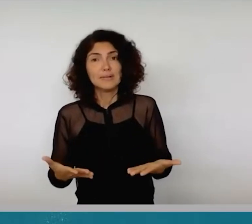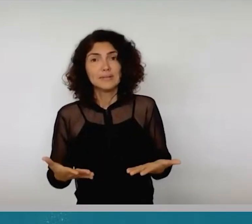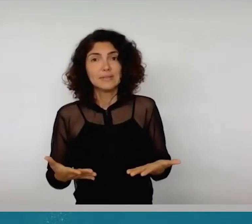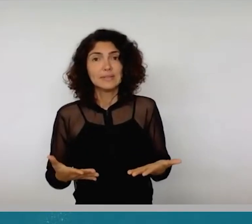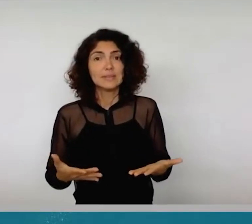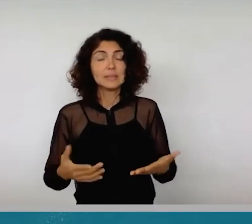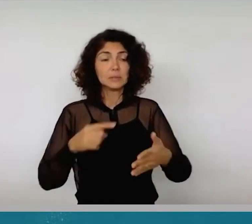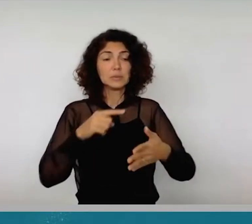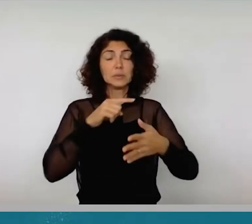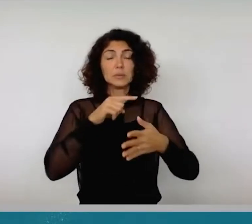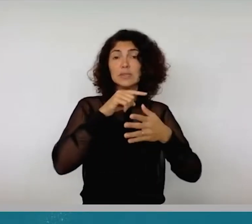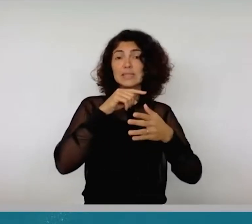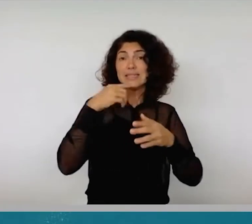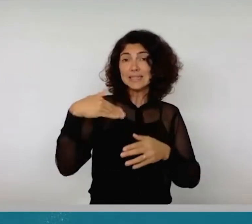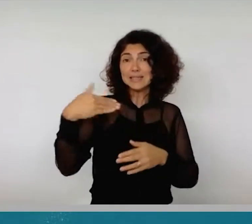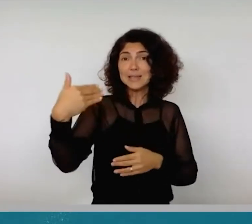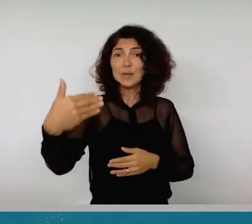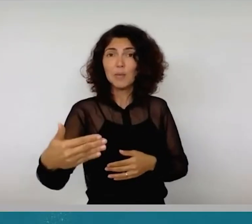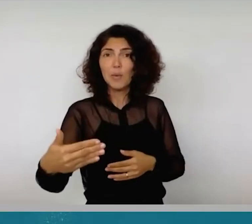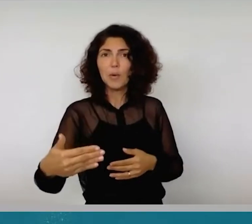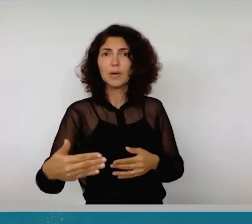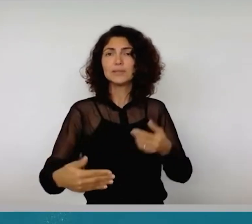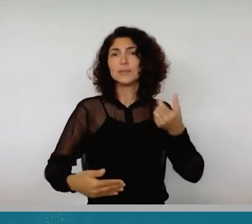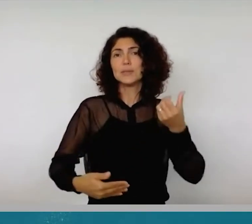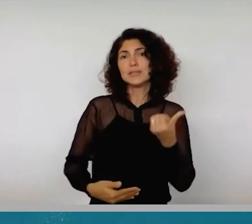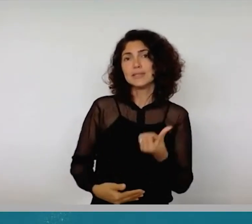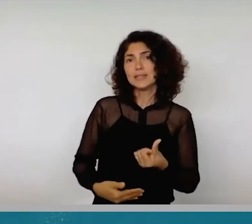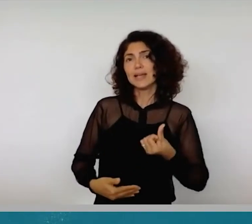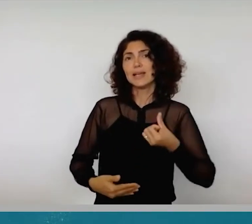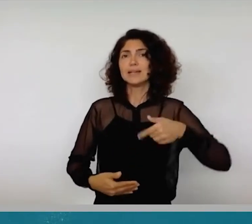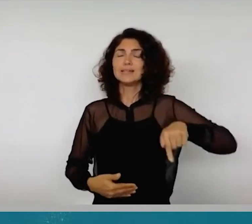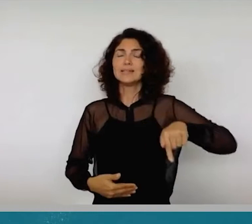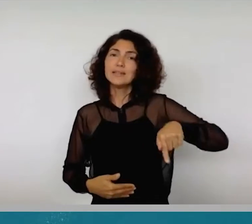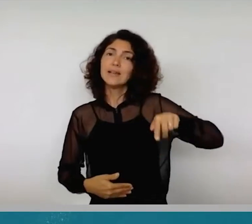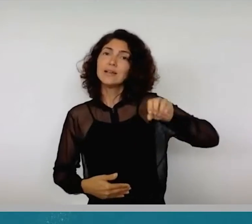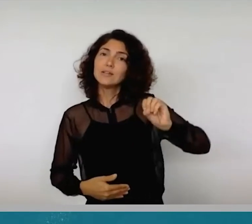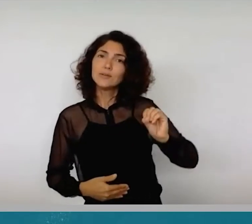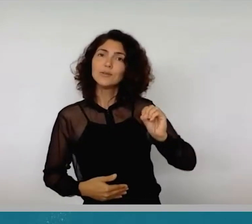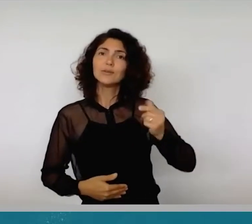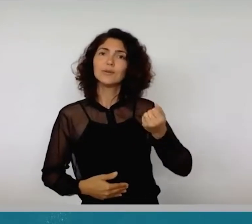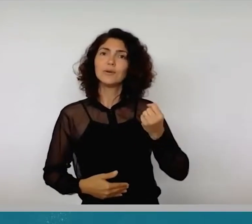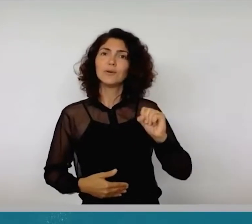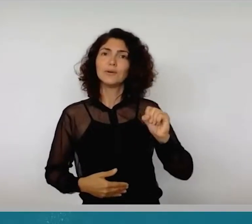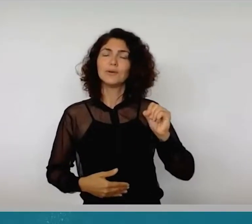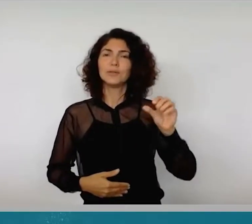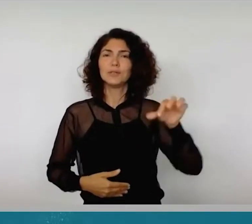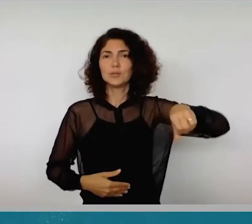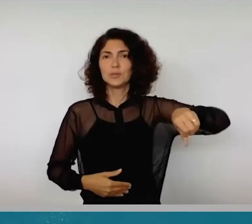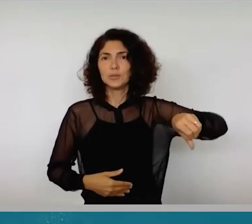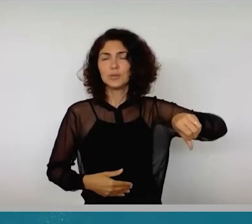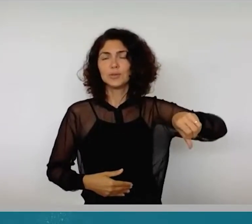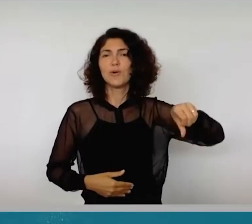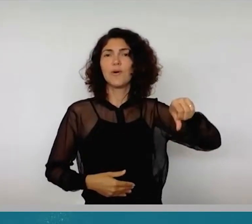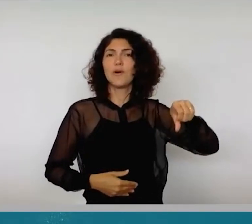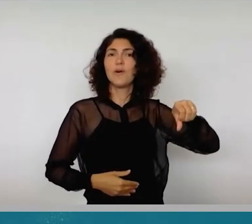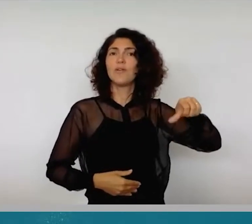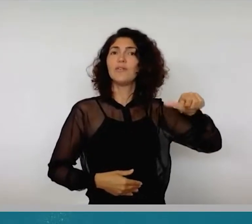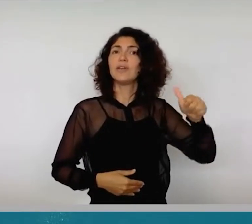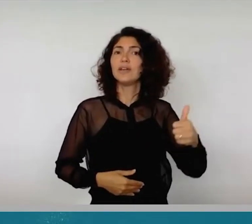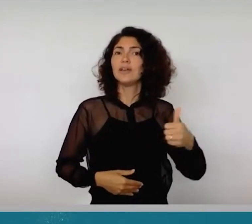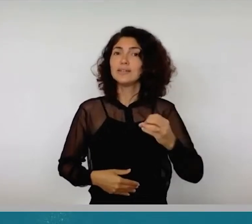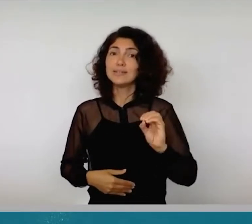etc, etc. Mas ali diz, resumindo tudo, todos os 5 mandamentos, resume-se em amar